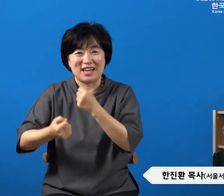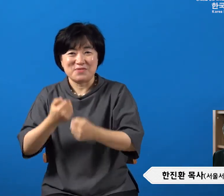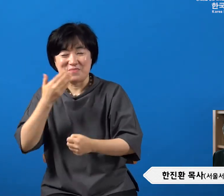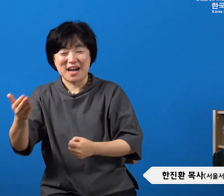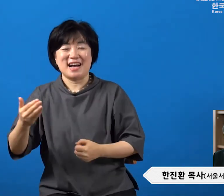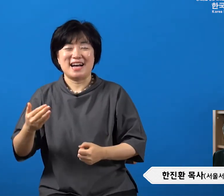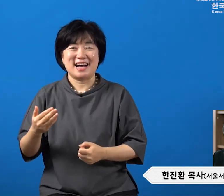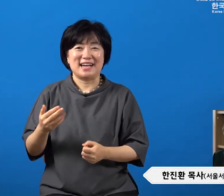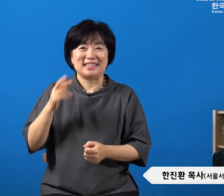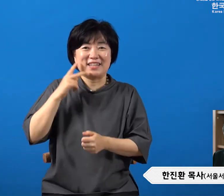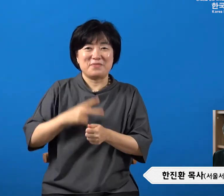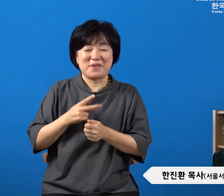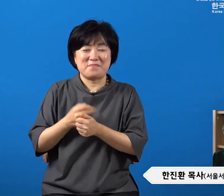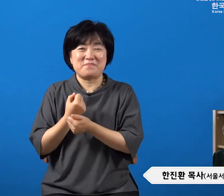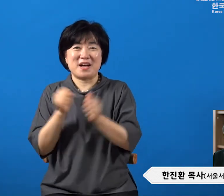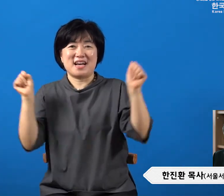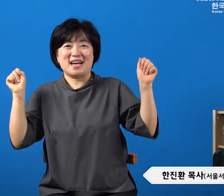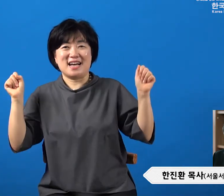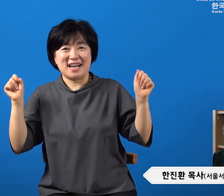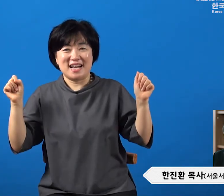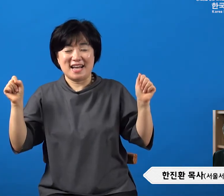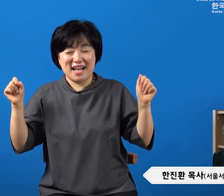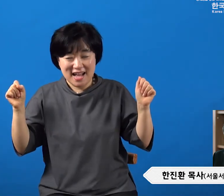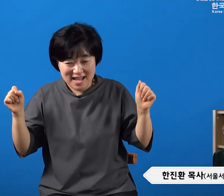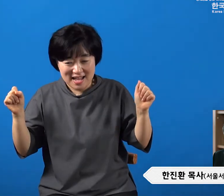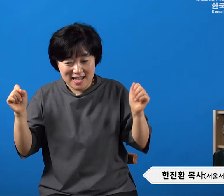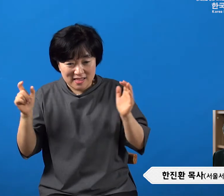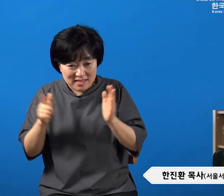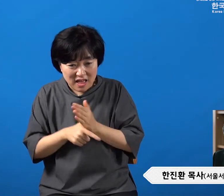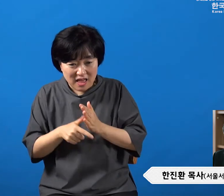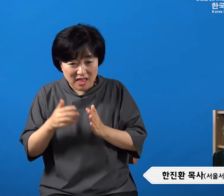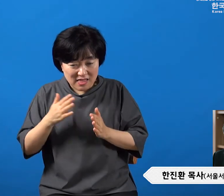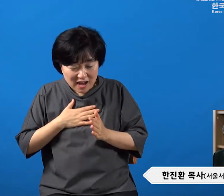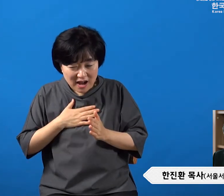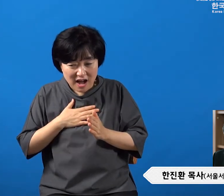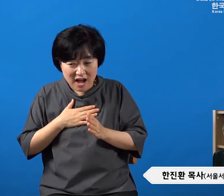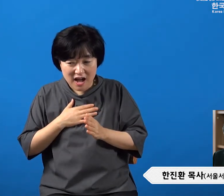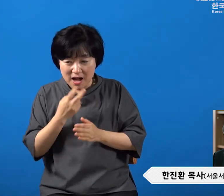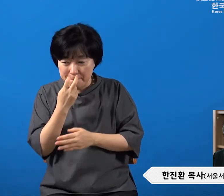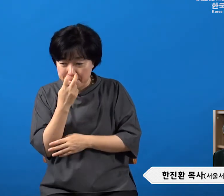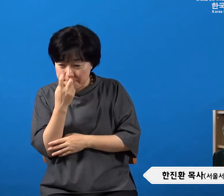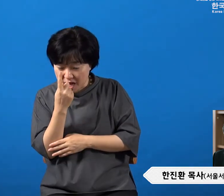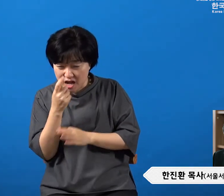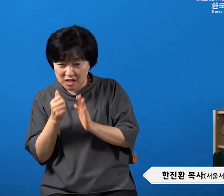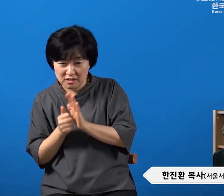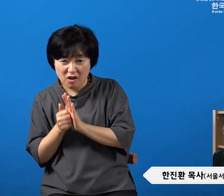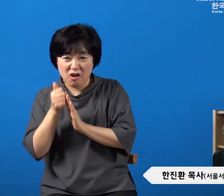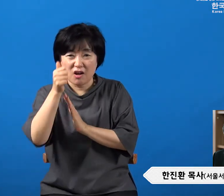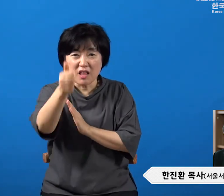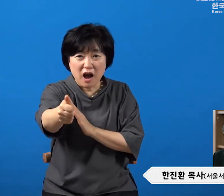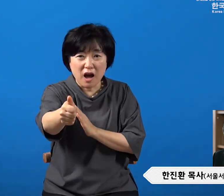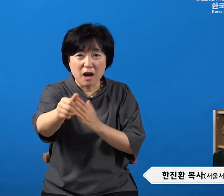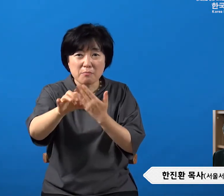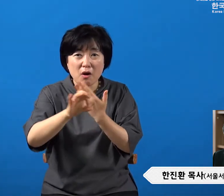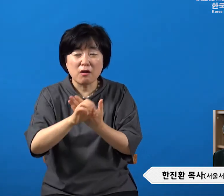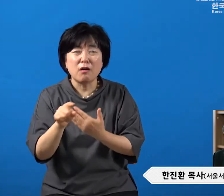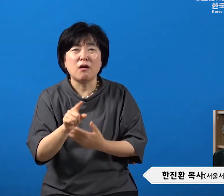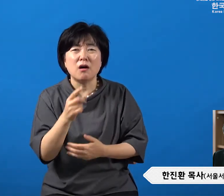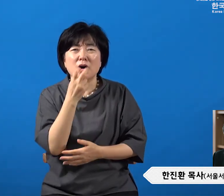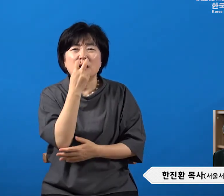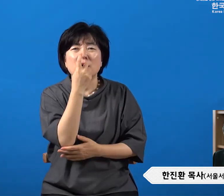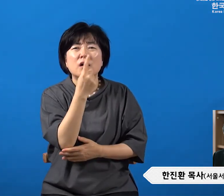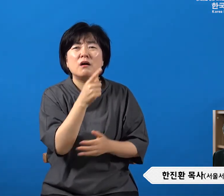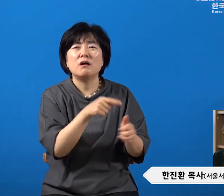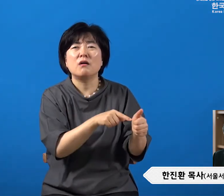있습니다. 그런데 그 순간에 자기가 나가면 간수가 큰 벌을